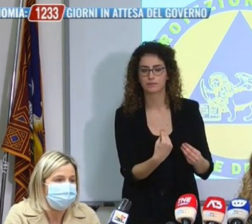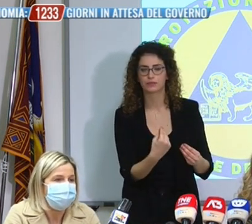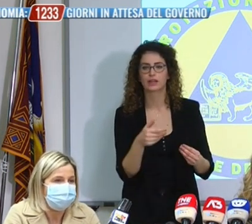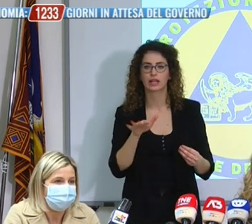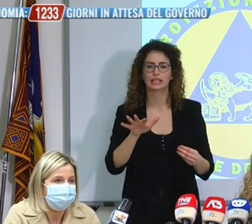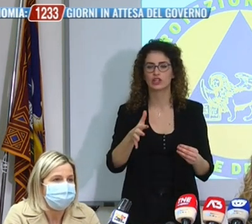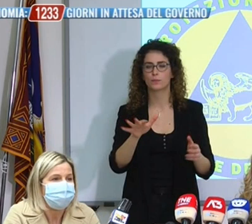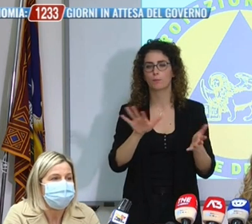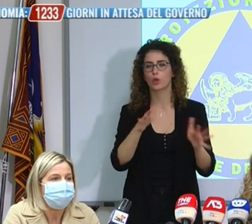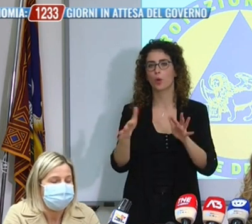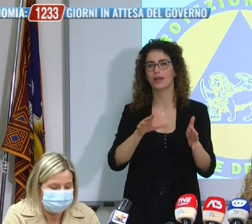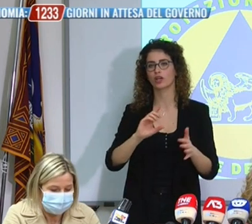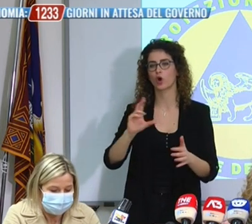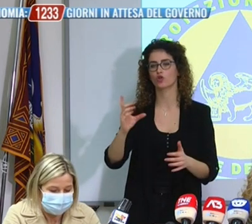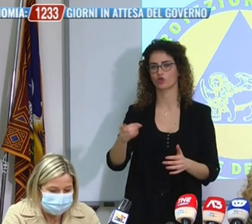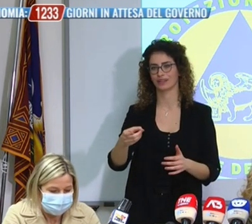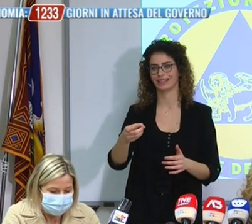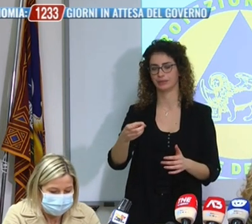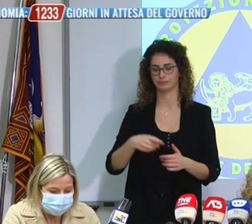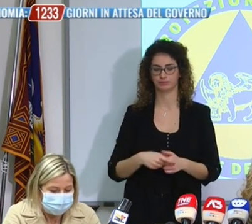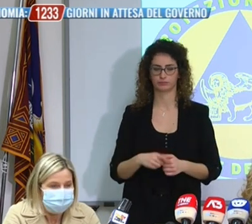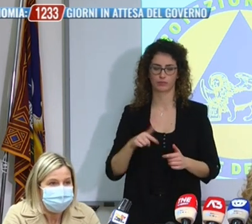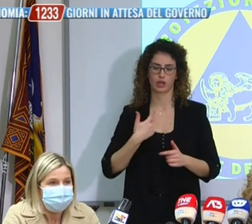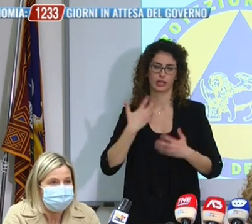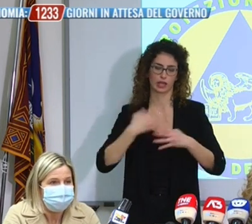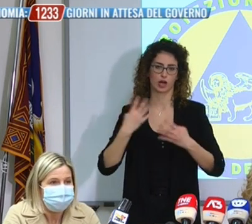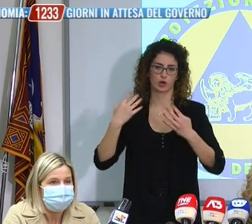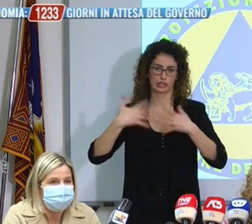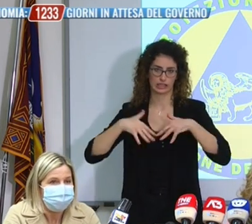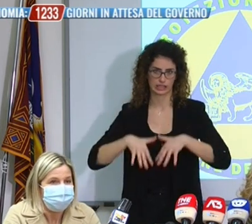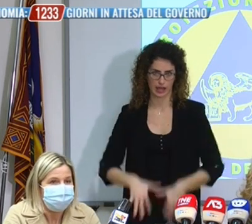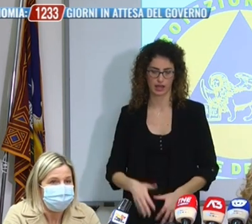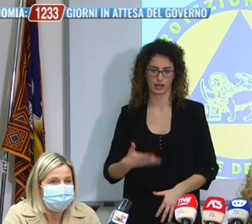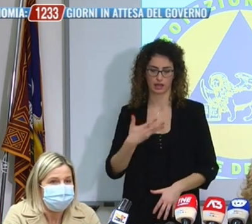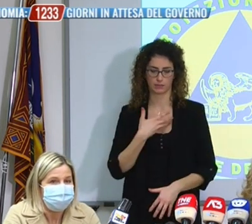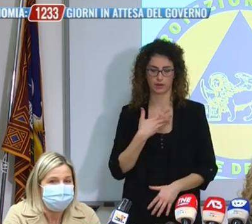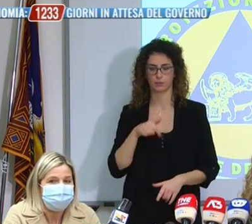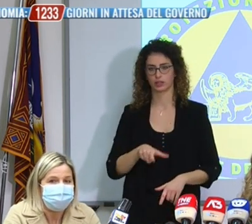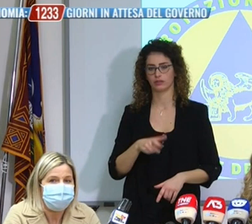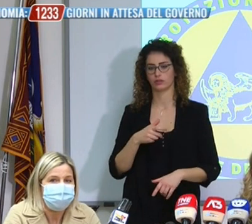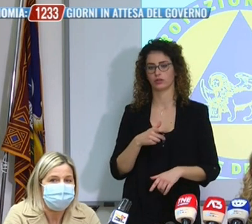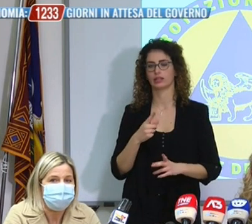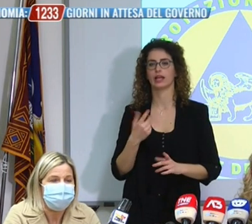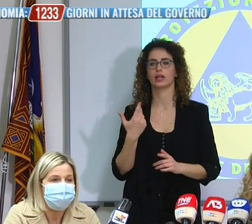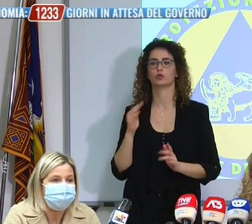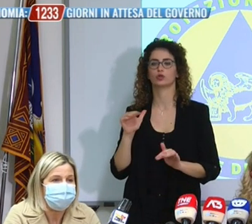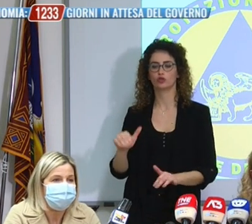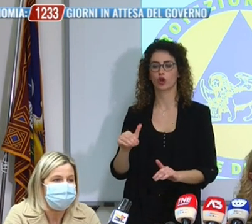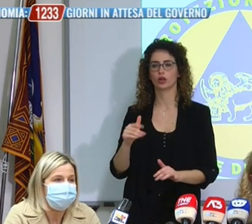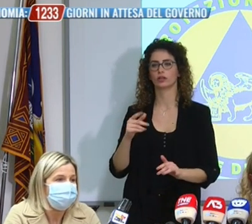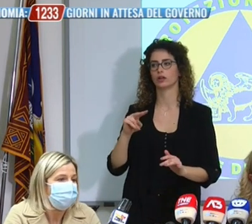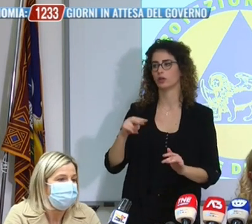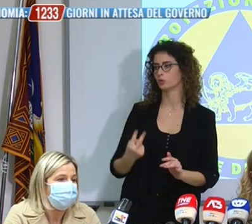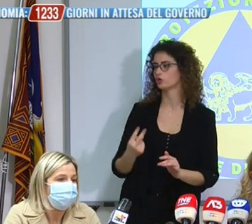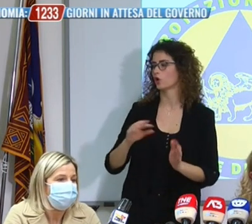All'incirca giovedì. Poi naturalmente lo mettiamo a sistema, perché voi vi rendete conto, se ogni giorno, ogni due giorni,